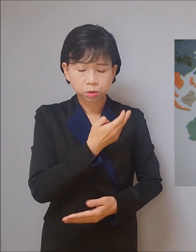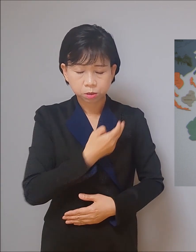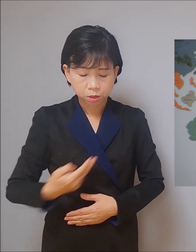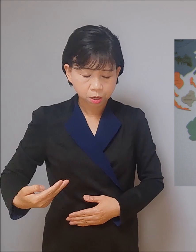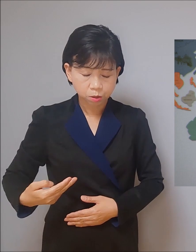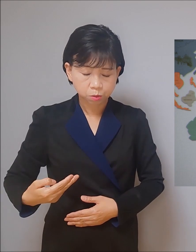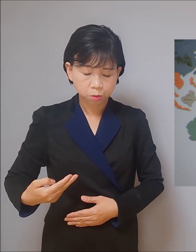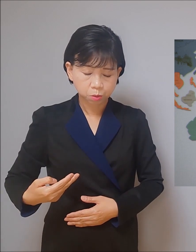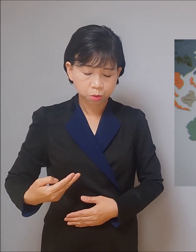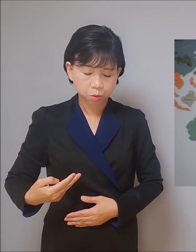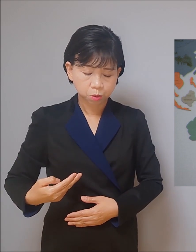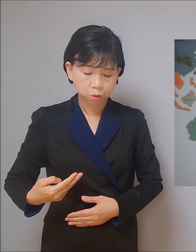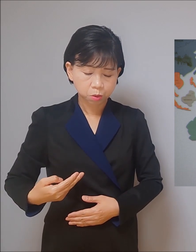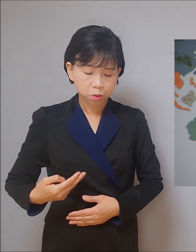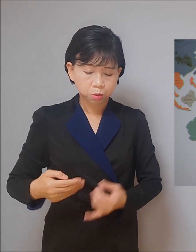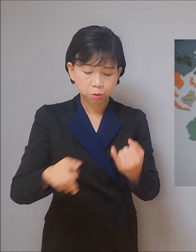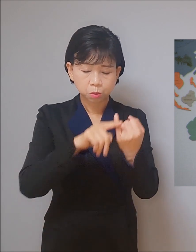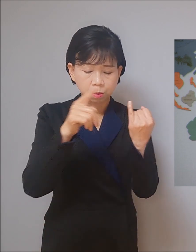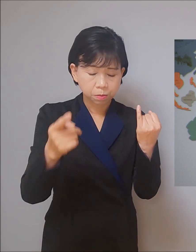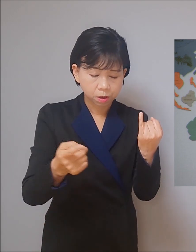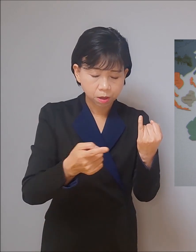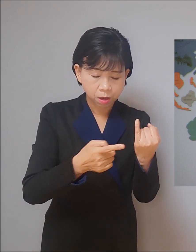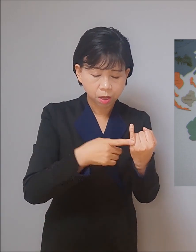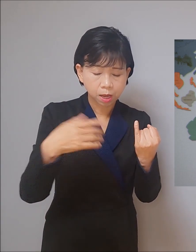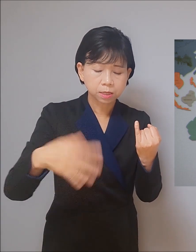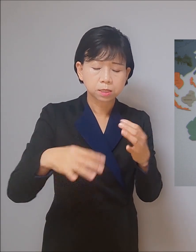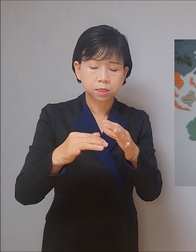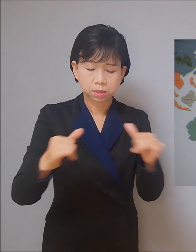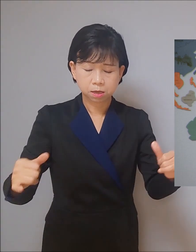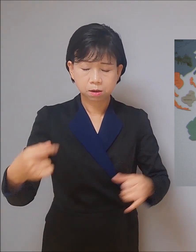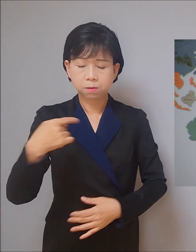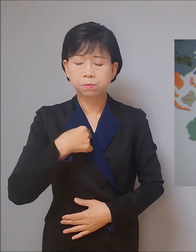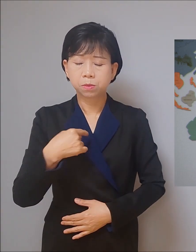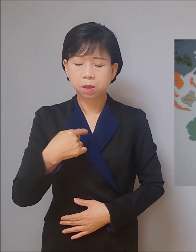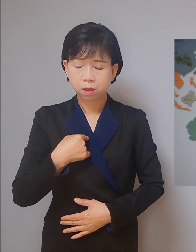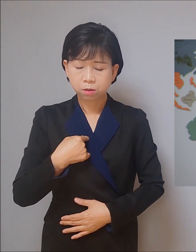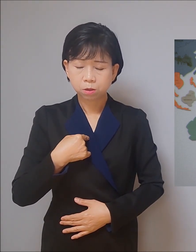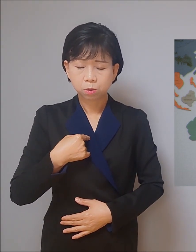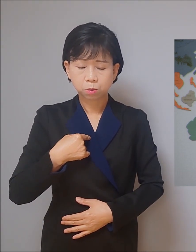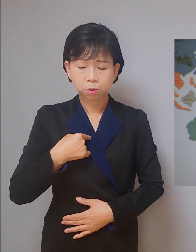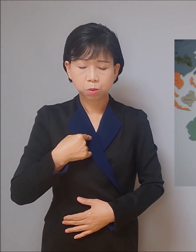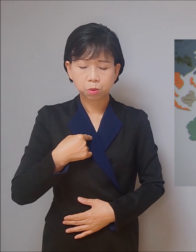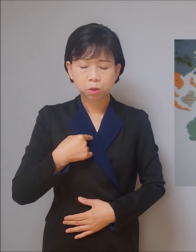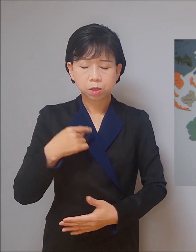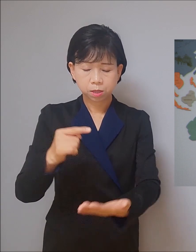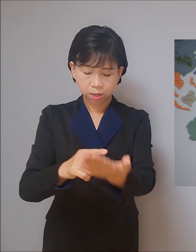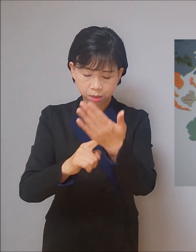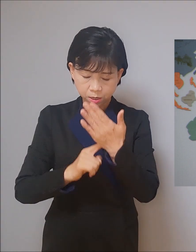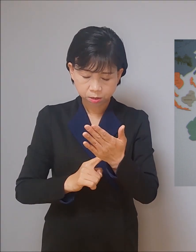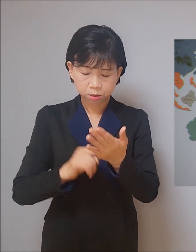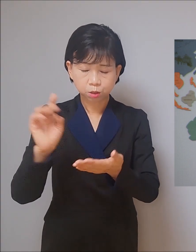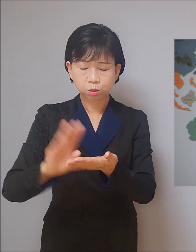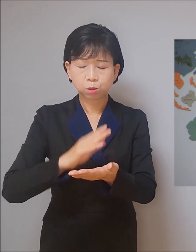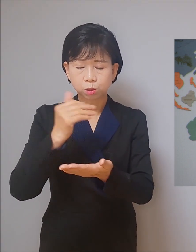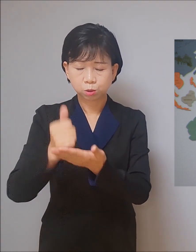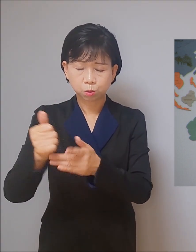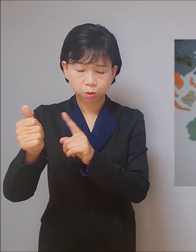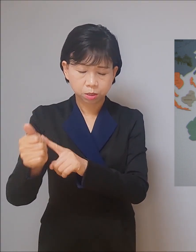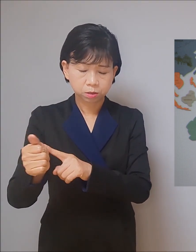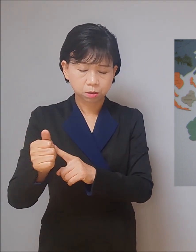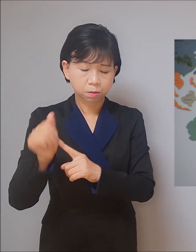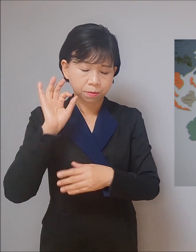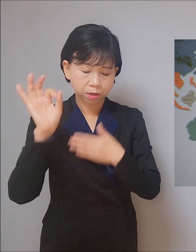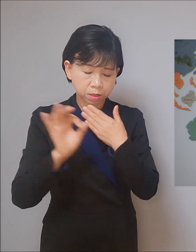사도에게와 맨 나중에 만삭되지 못하여 난 자 같은 내게도 보이셨느니라. 그리스도께서 만일 다시